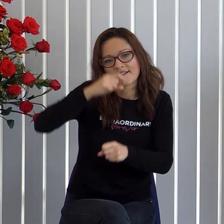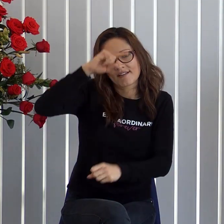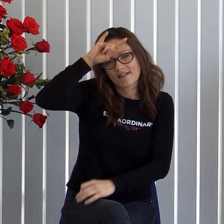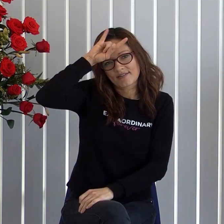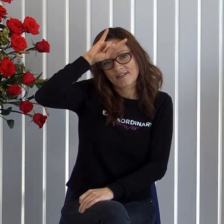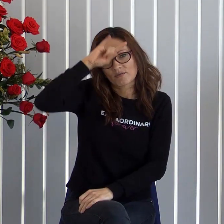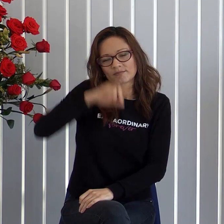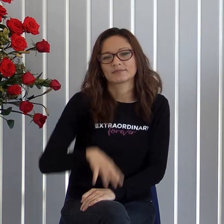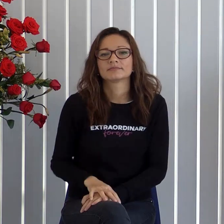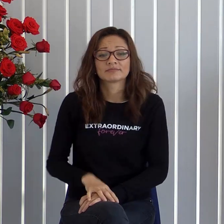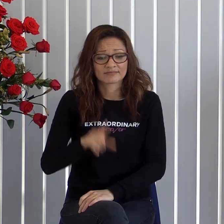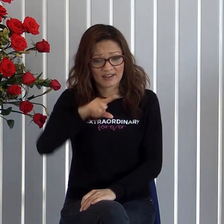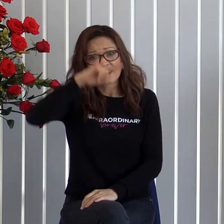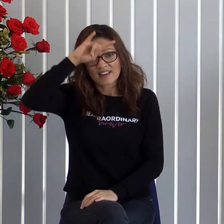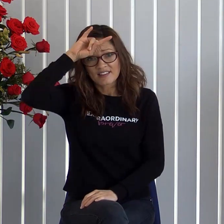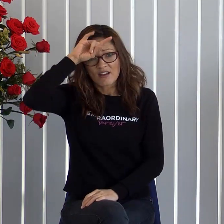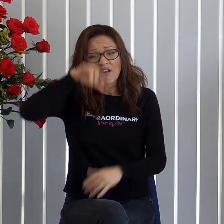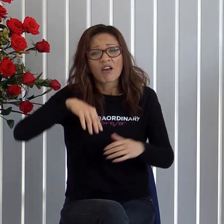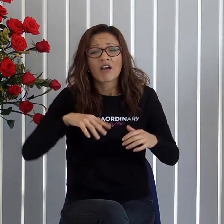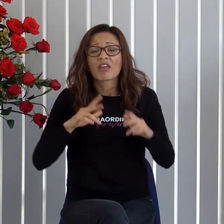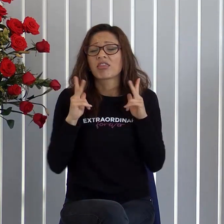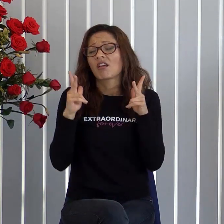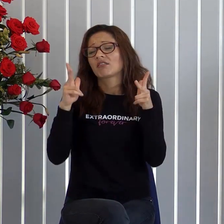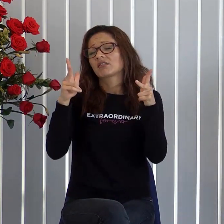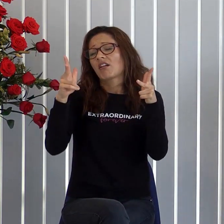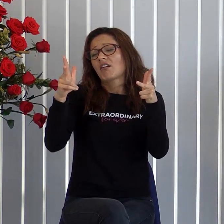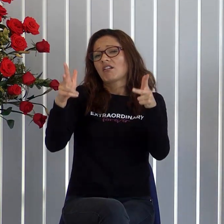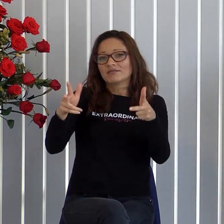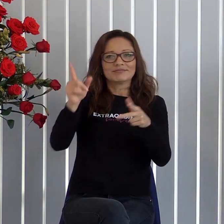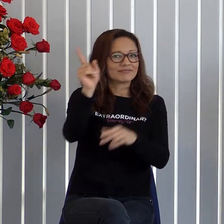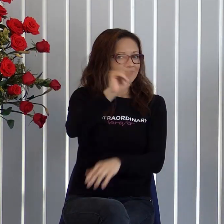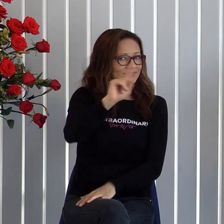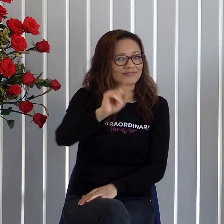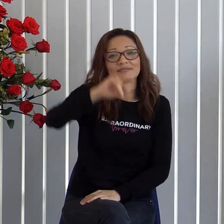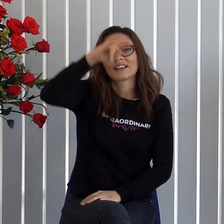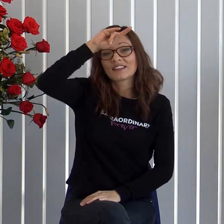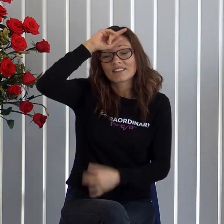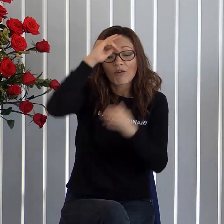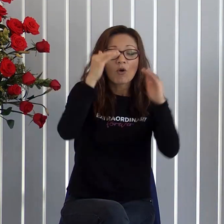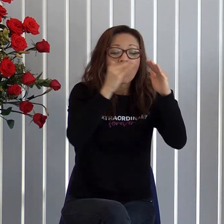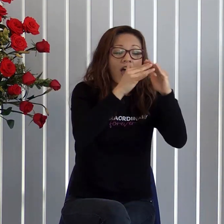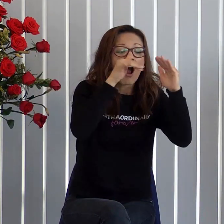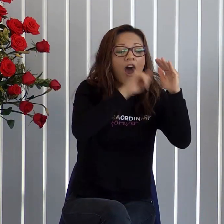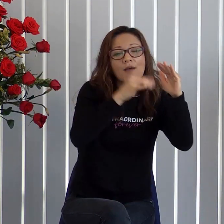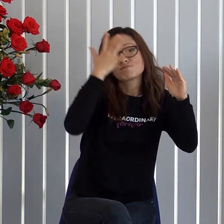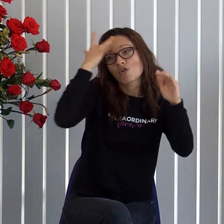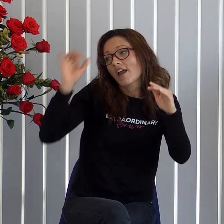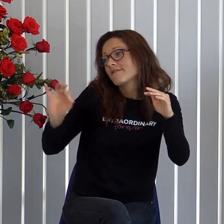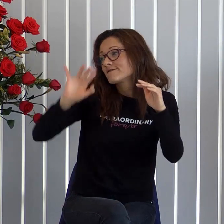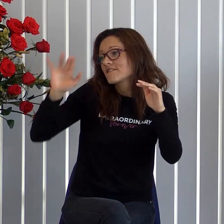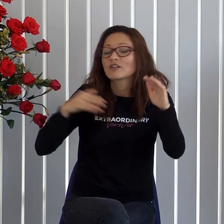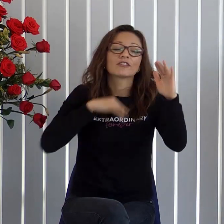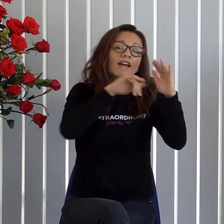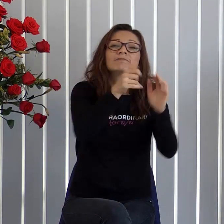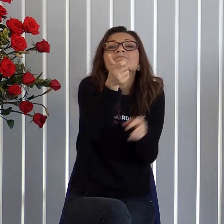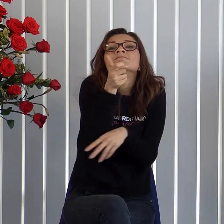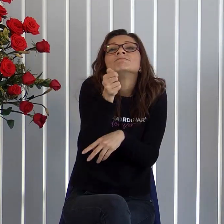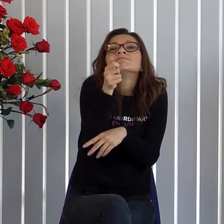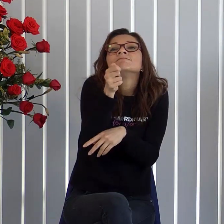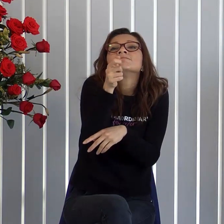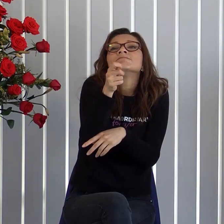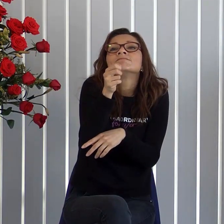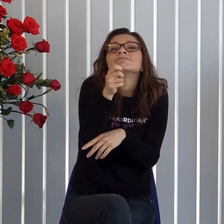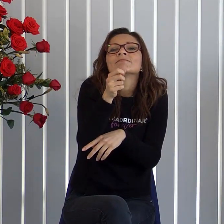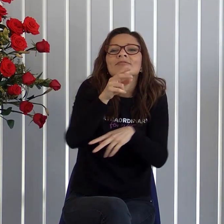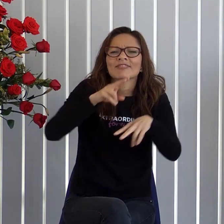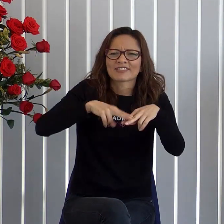no descansa, le cuento. Satanás no está recluido en su casa por el coronavirus, viendo películas de Netflix y